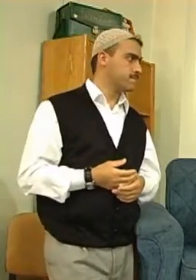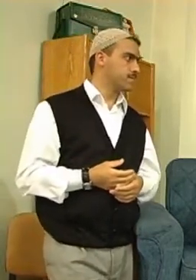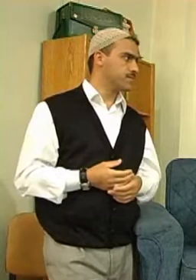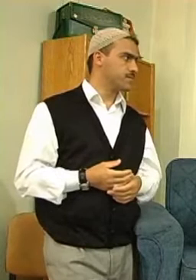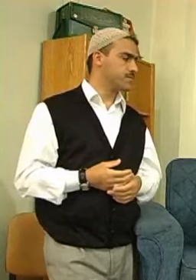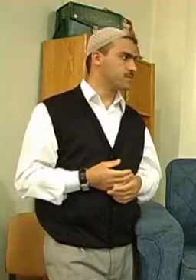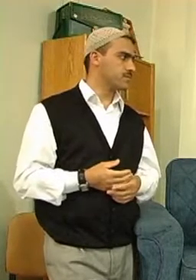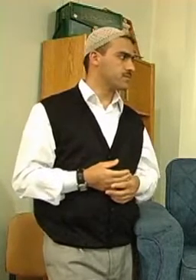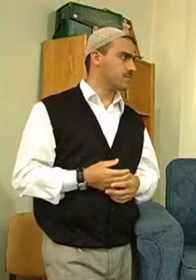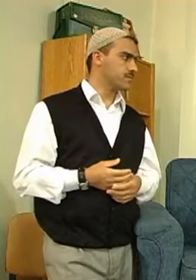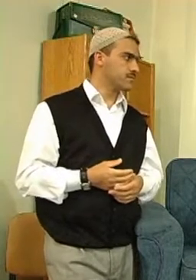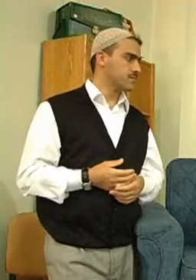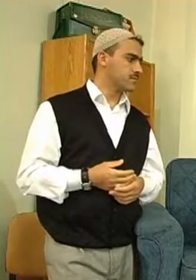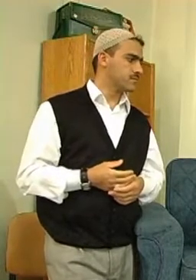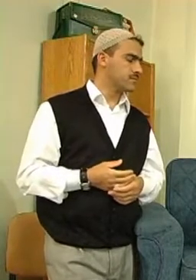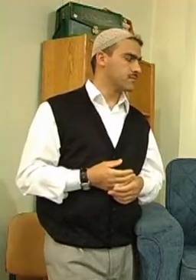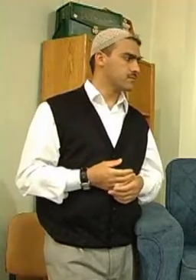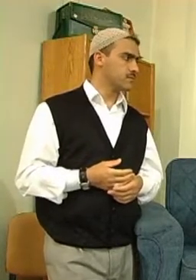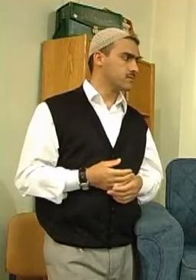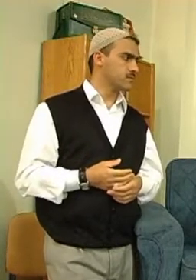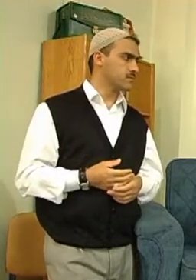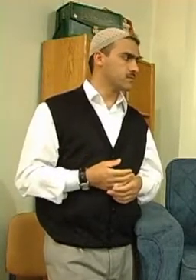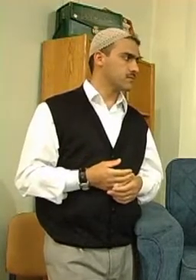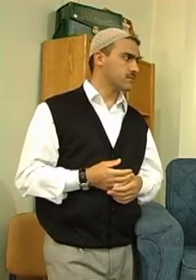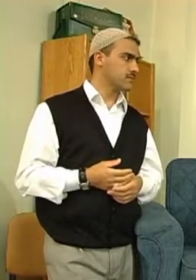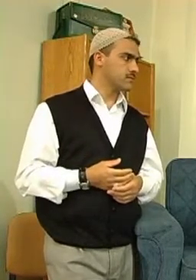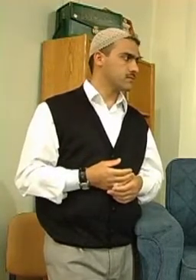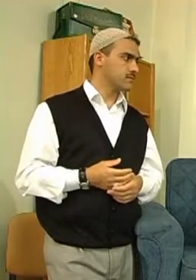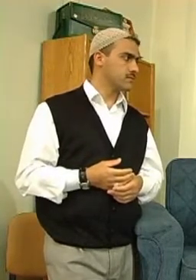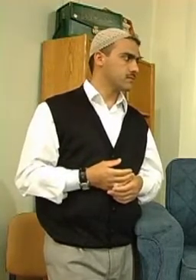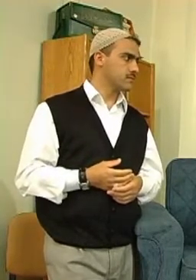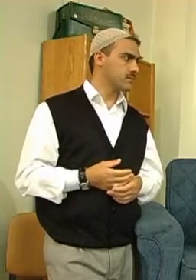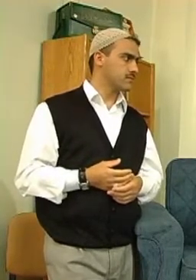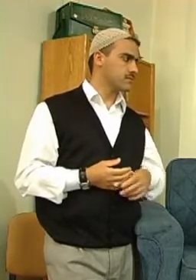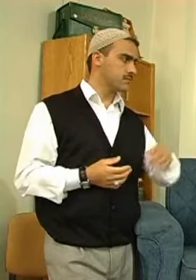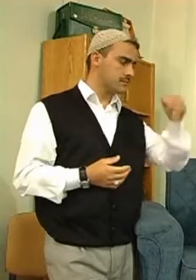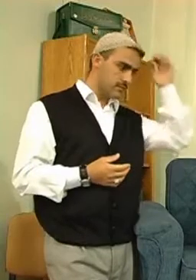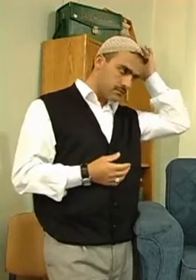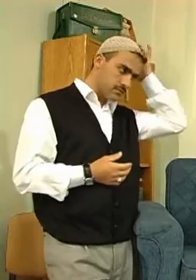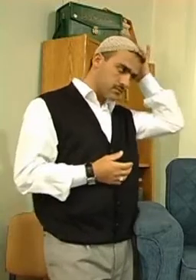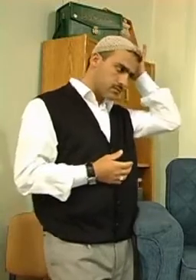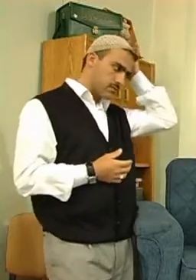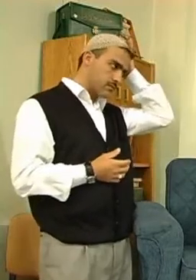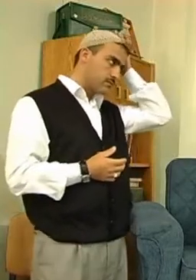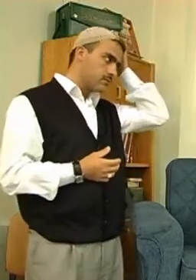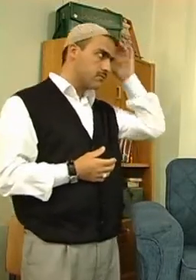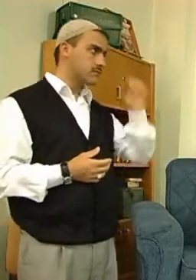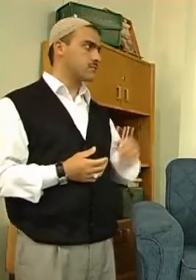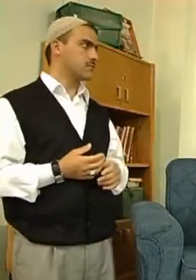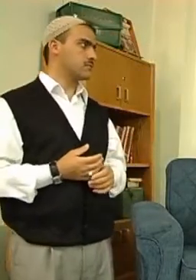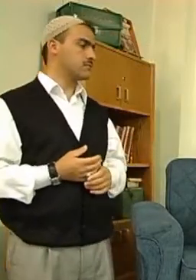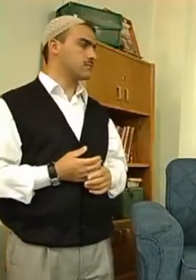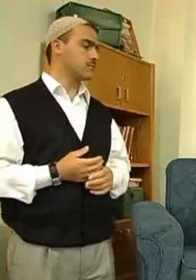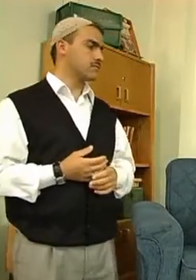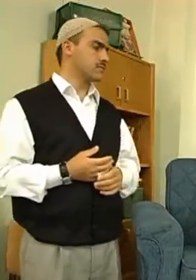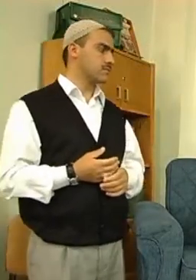altından, boyu belli. İşte makamların insana verdiği, servetlerin verdiği, başka şeyin verdiği üstünlükleri bunun